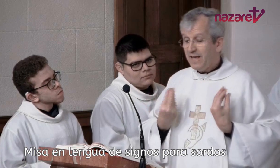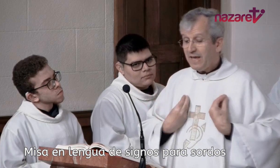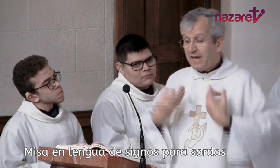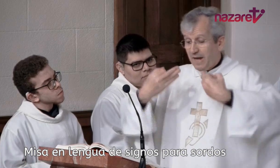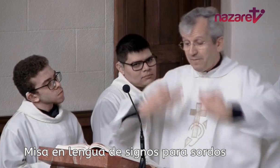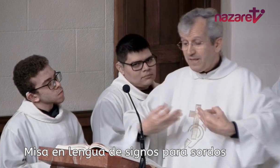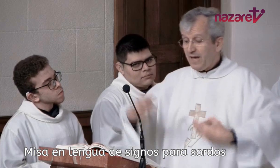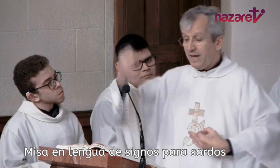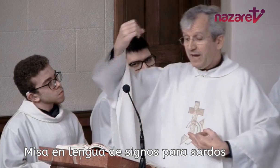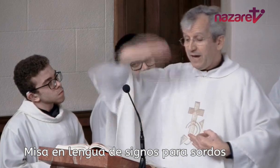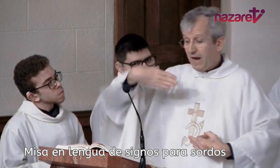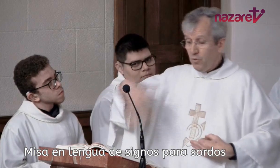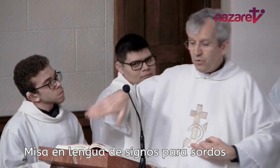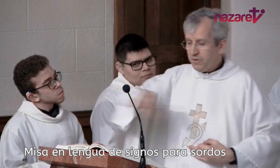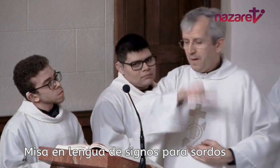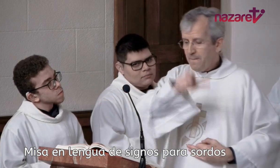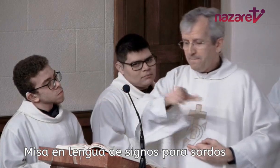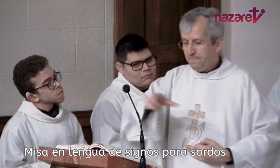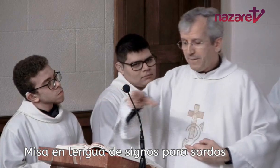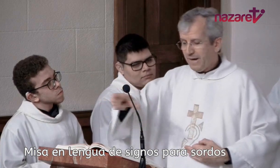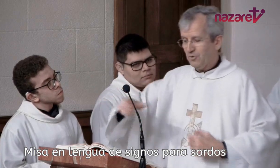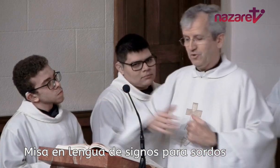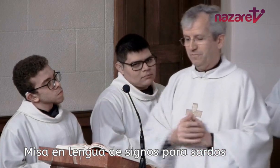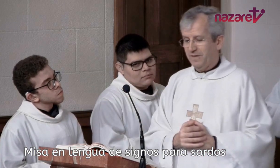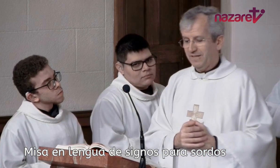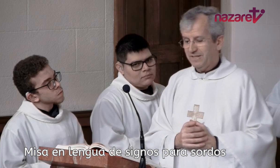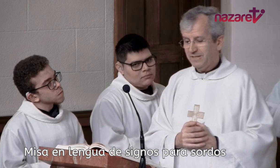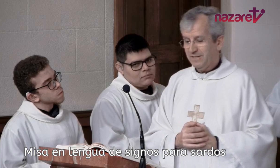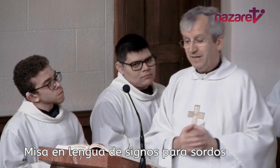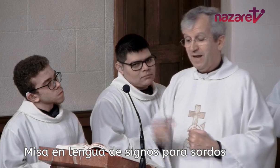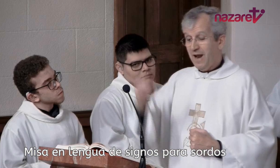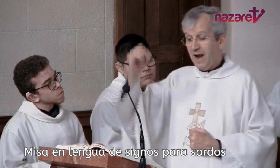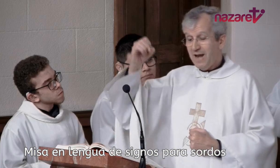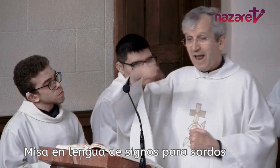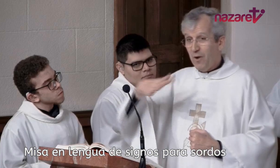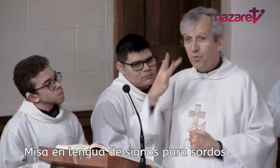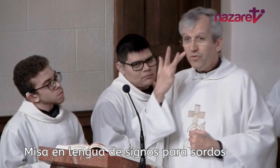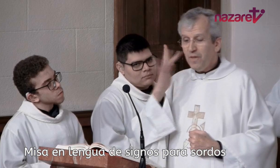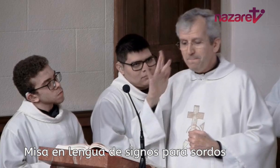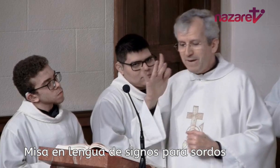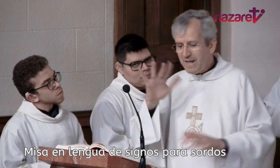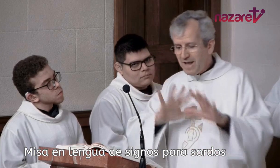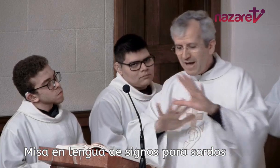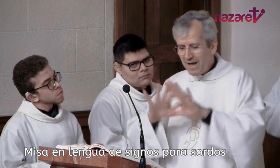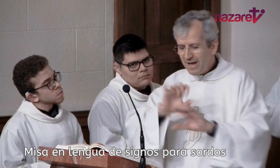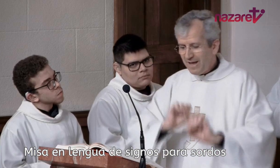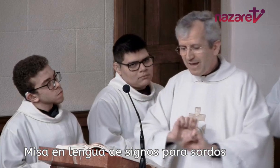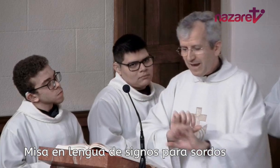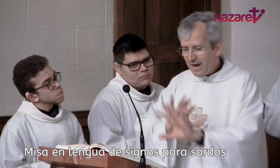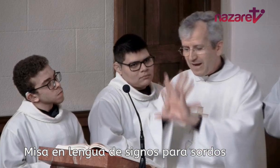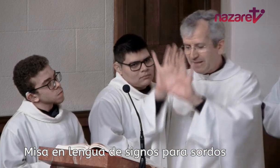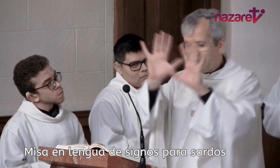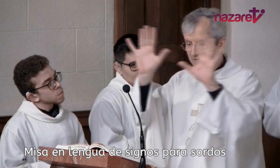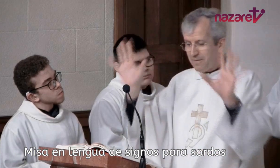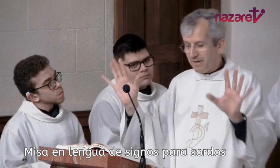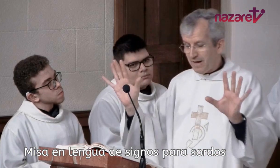y la vida era luz para los hombres. La luz brilla en la tiniebla,